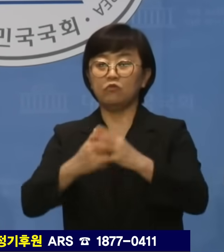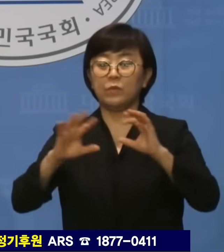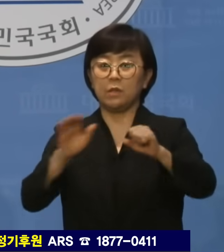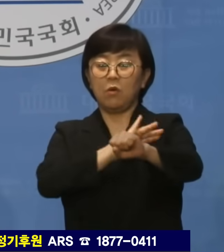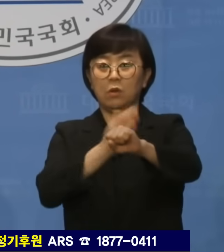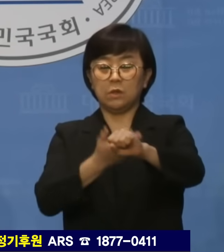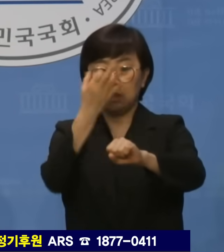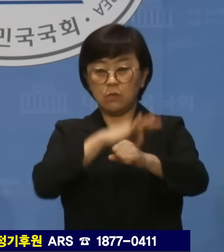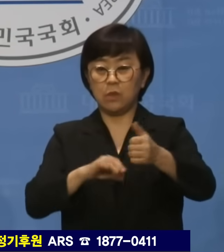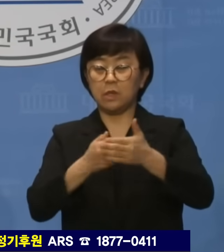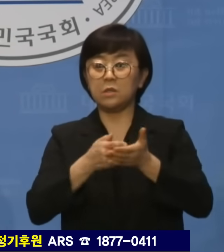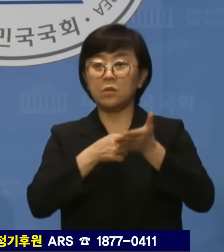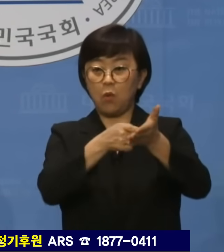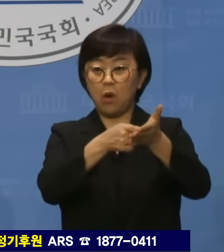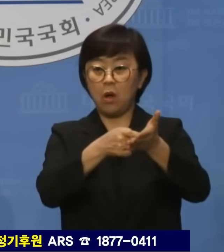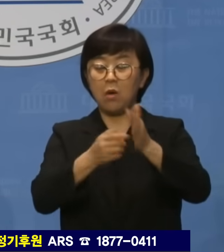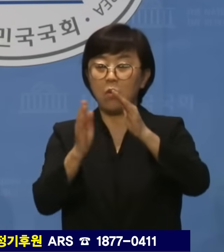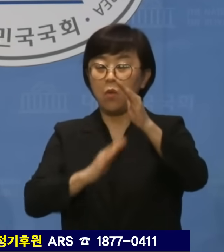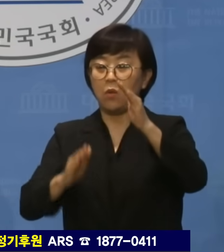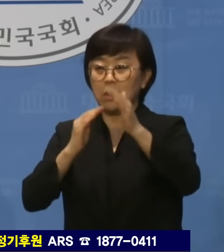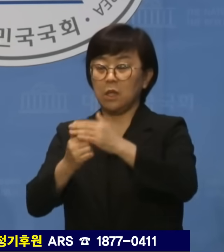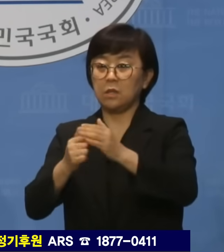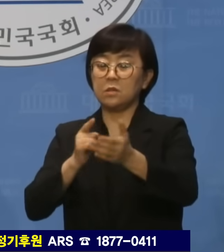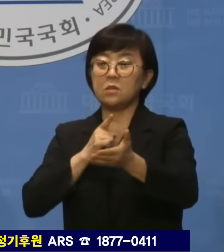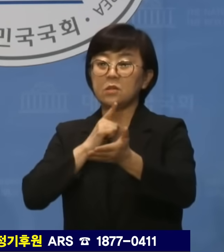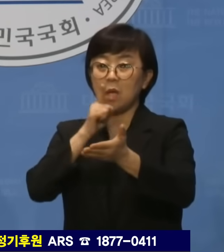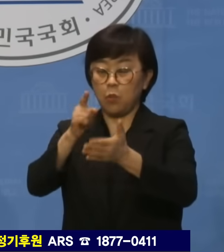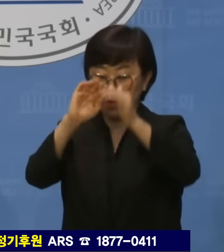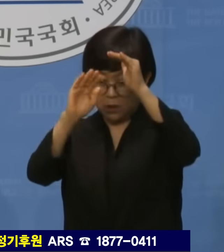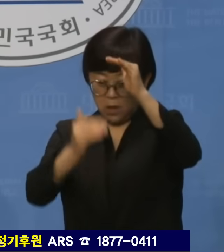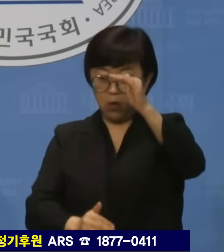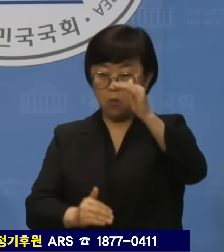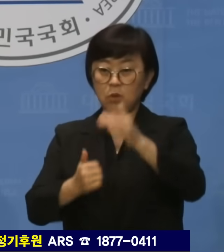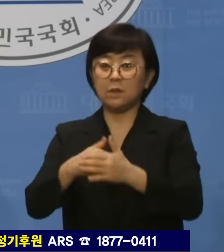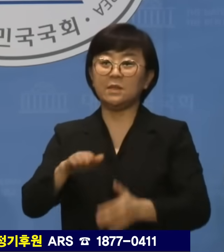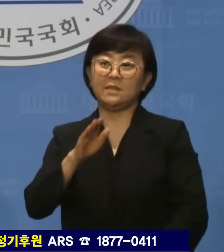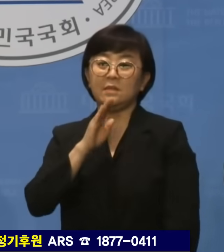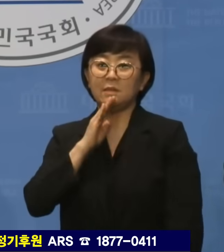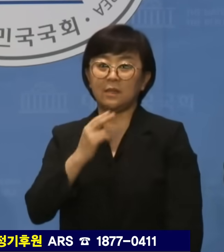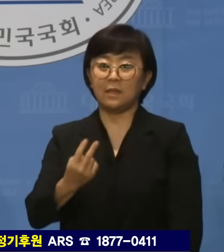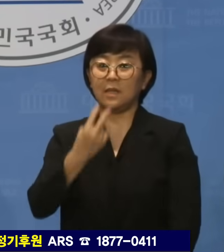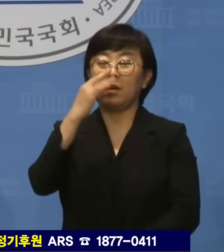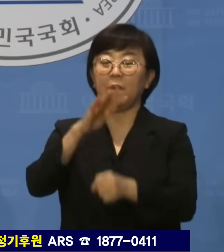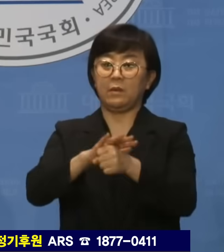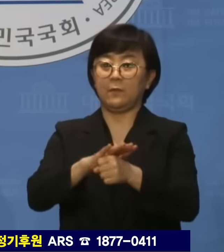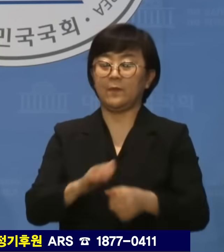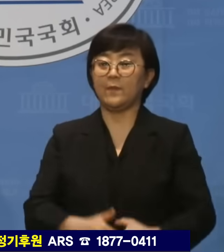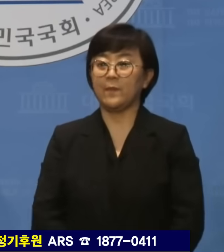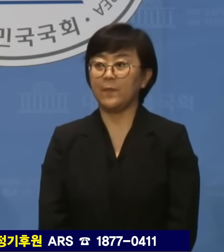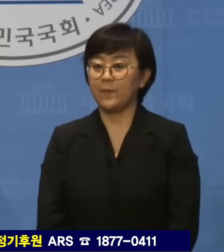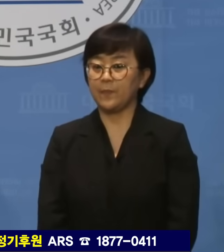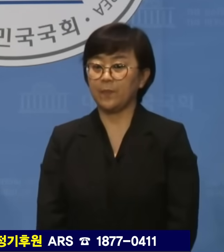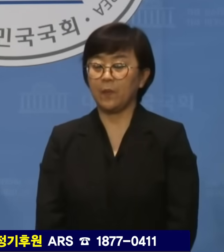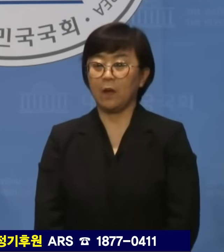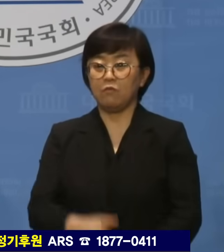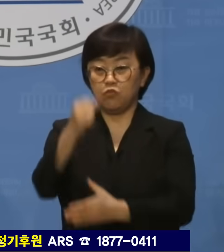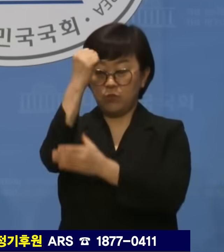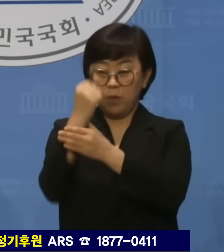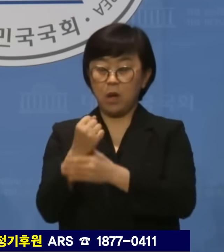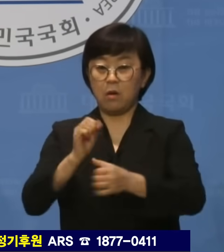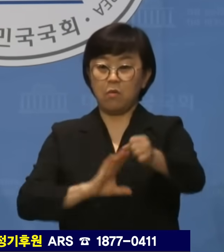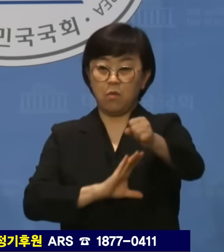국민권익위에 신고한 공익제보자의 신고서에 담긴 내용은 가히 충격적입니다. 부패한